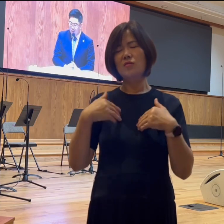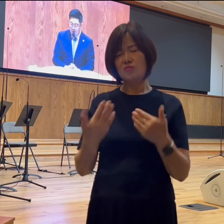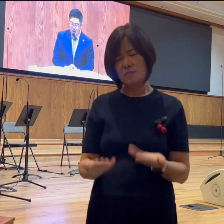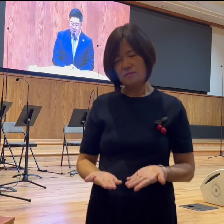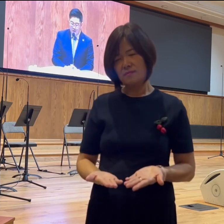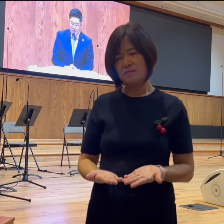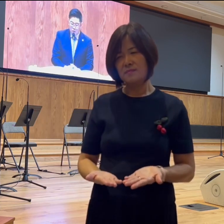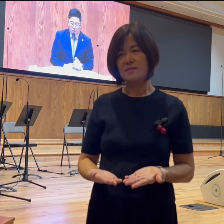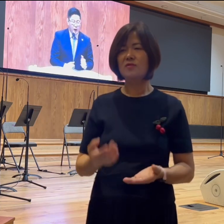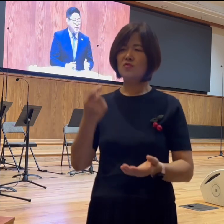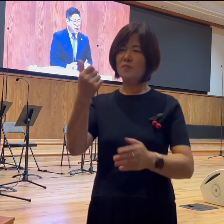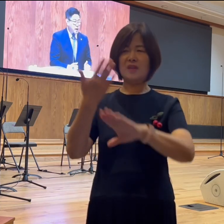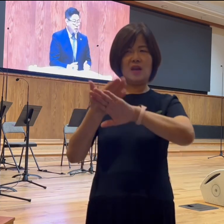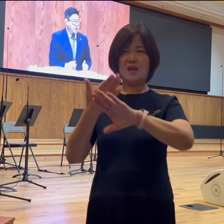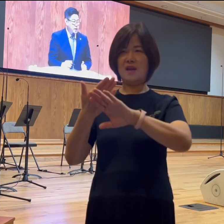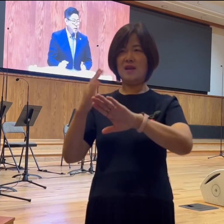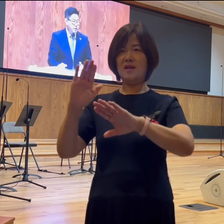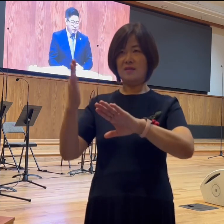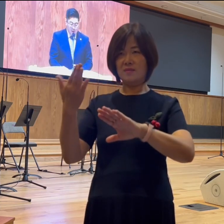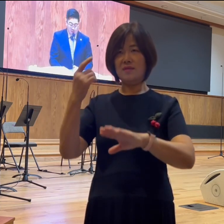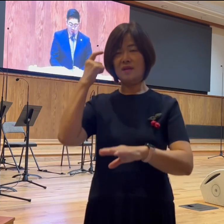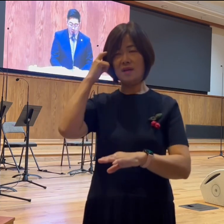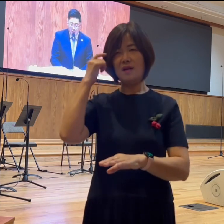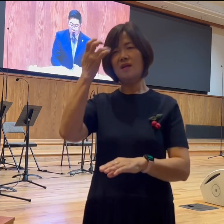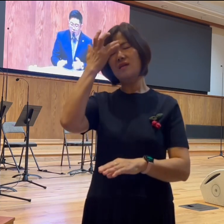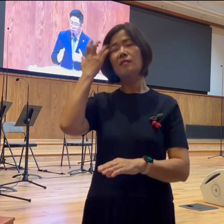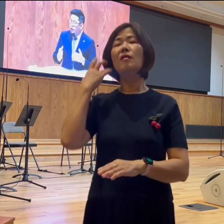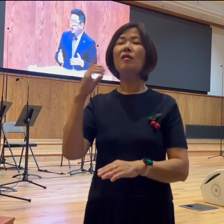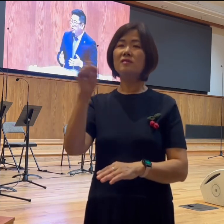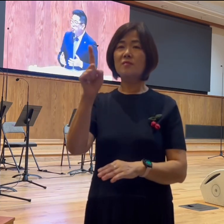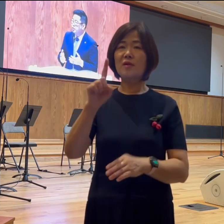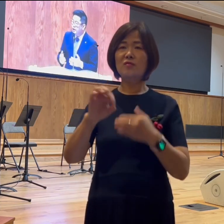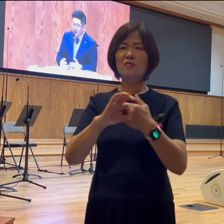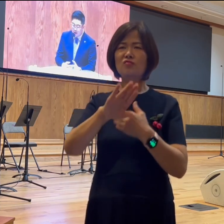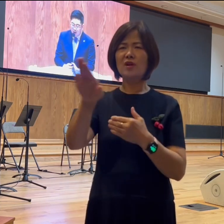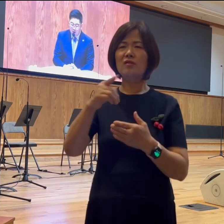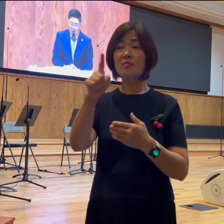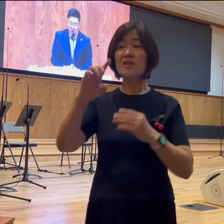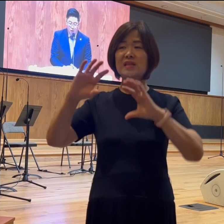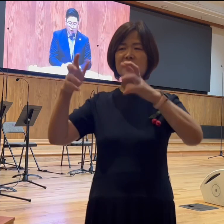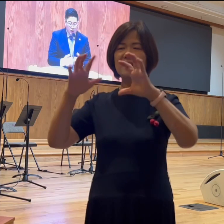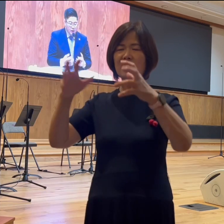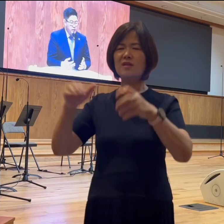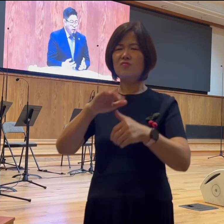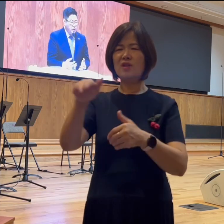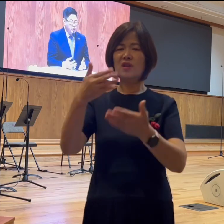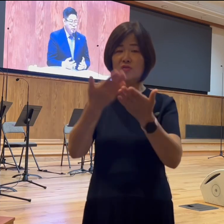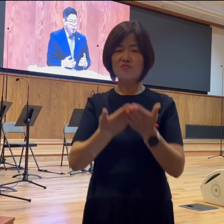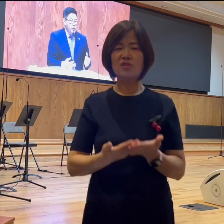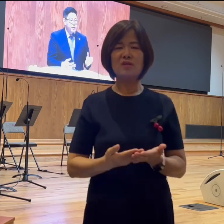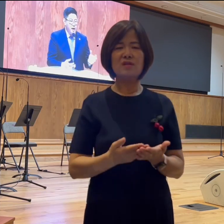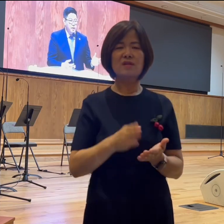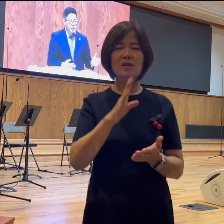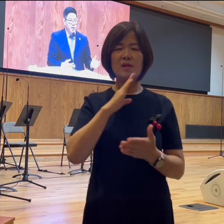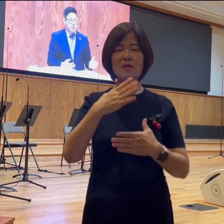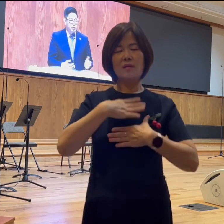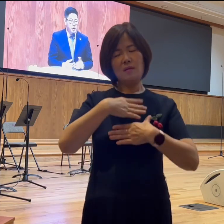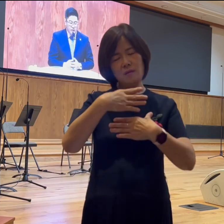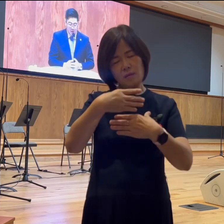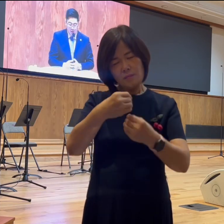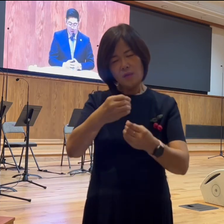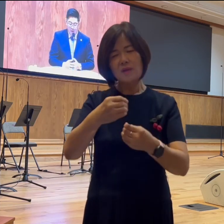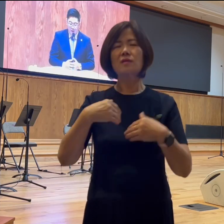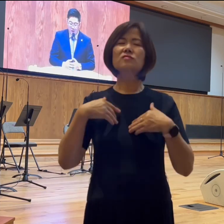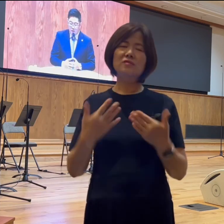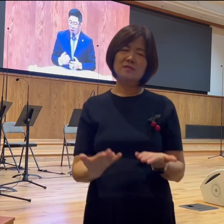이미지와 조금 다르다라고 생각이 드신다면, 어쩌면 우리가 너무 이 세상이 우리에게 제시하는 그 편안에만 익숙해진